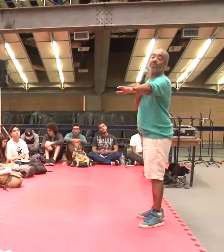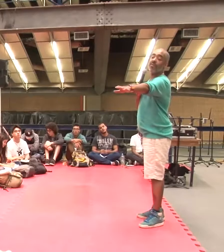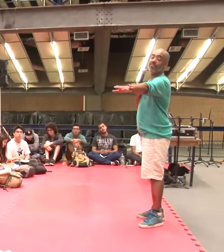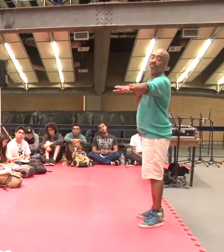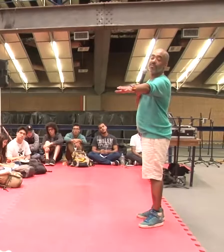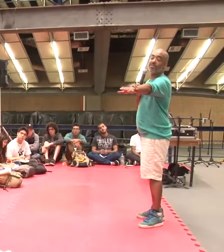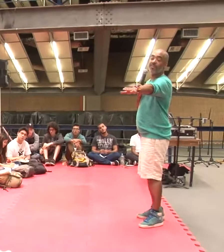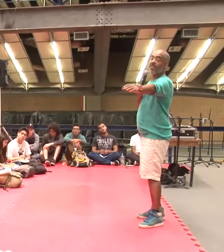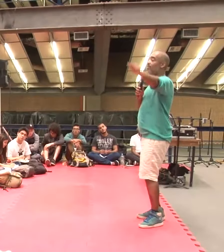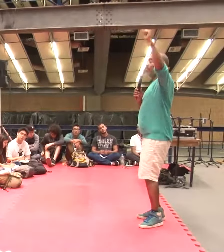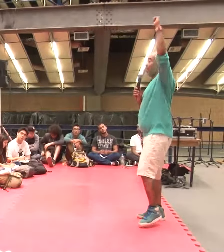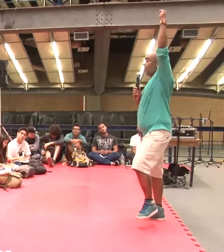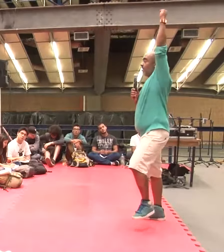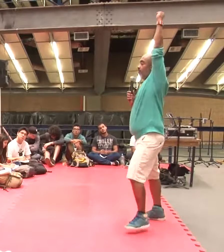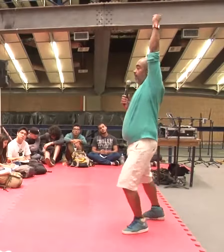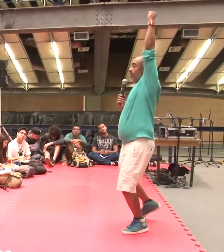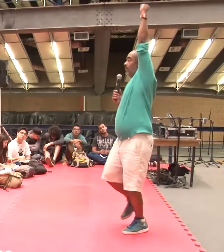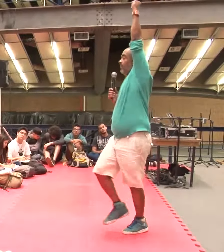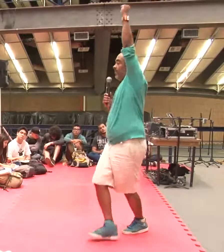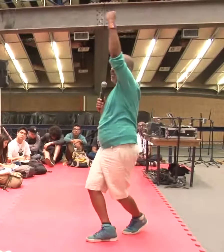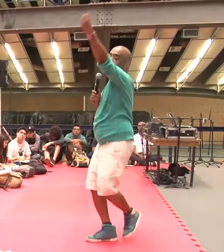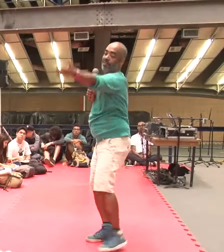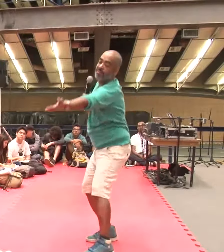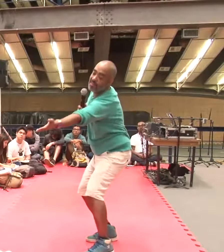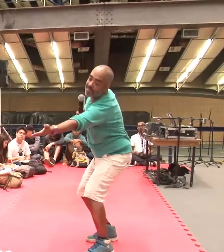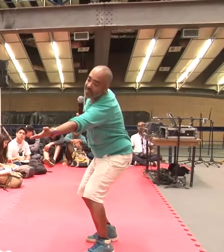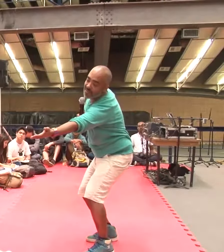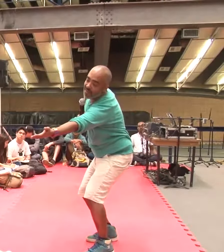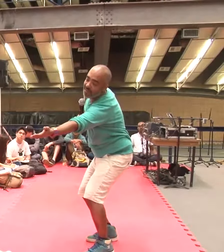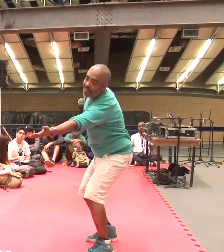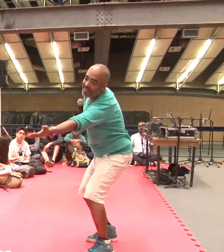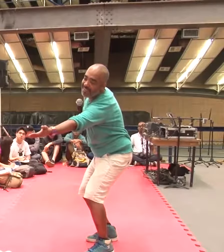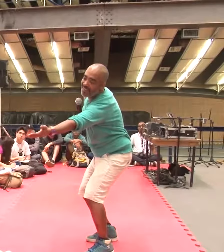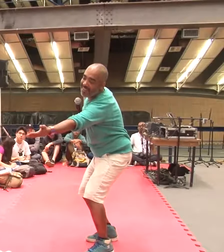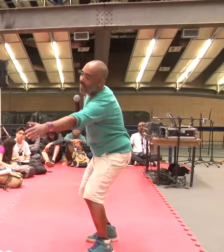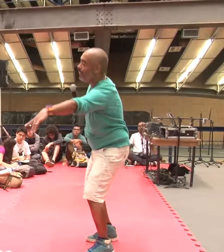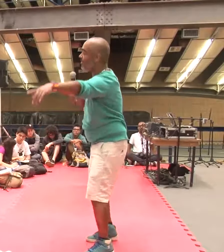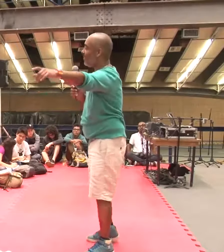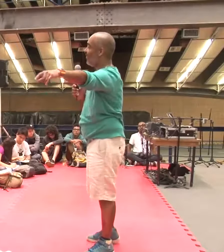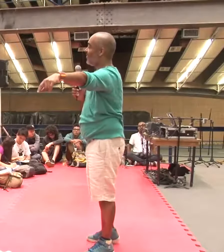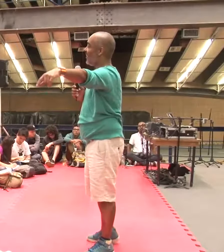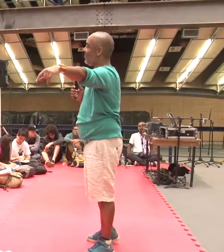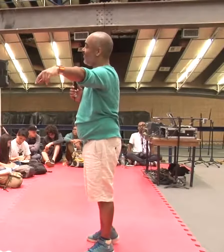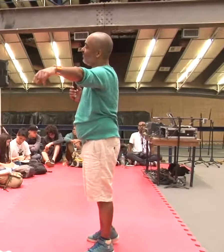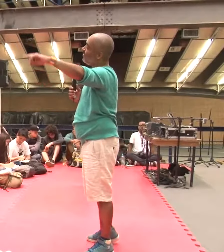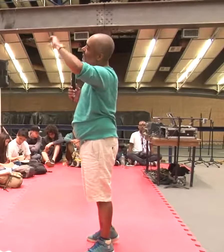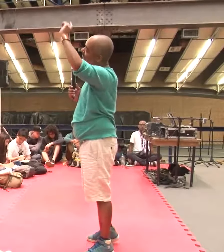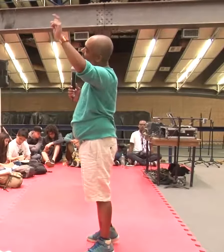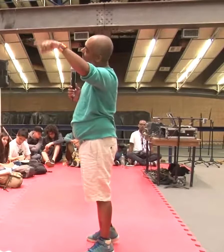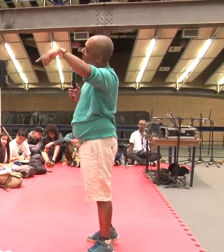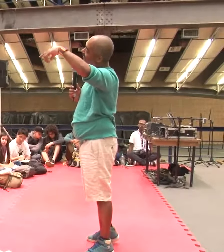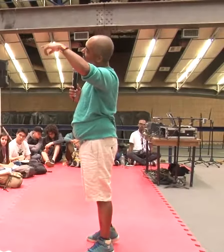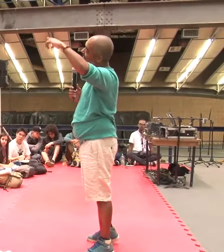nascemos do ponto do branco europeu, bandido, com seu nome. Ela parece com a Rosinha